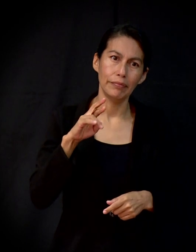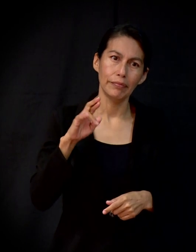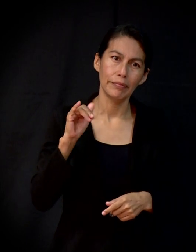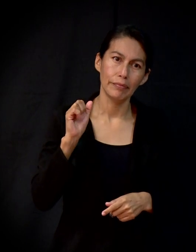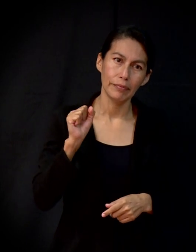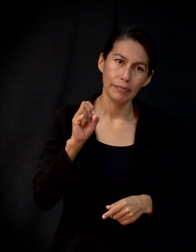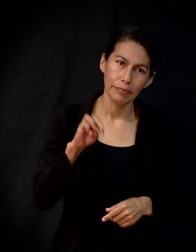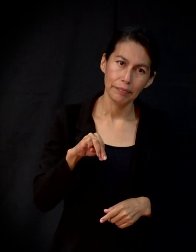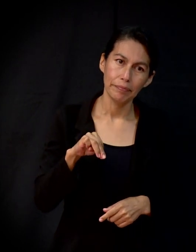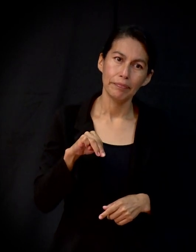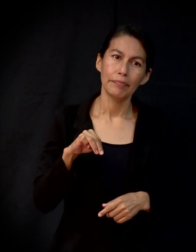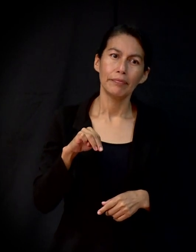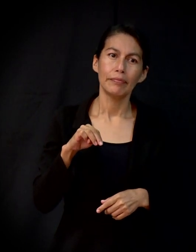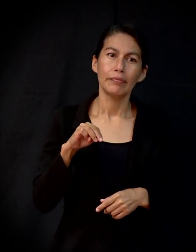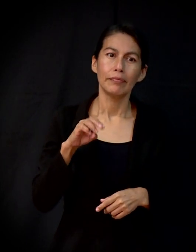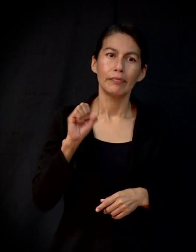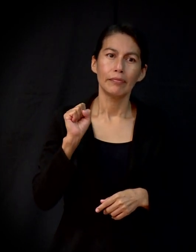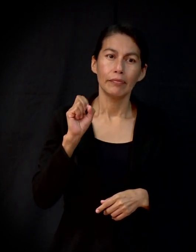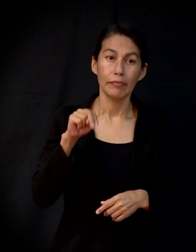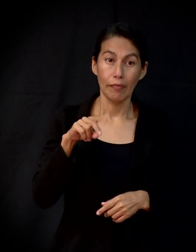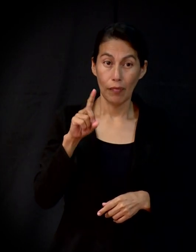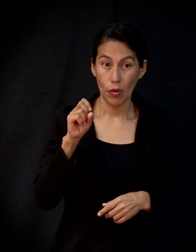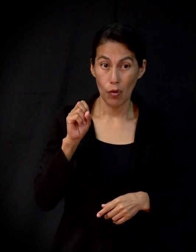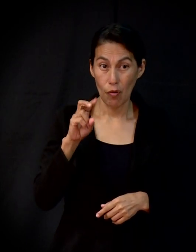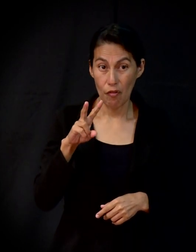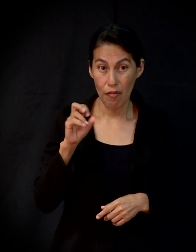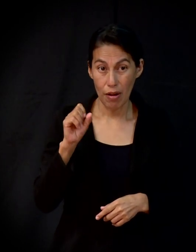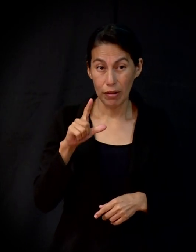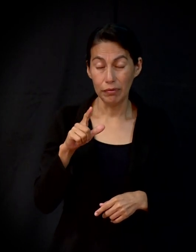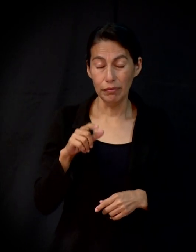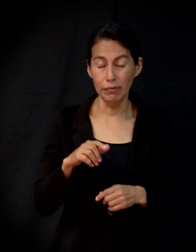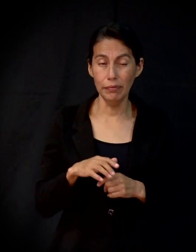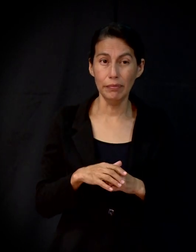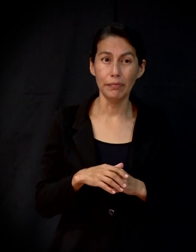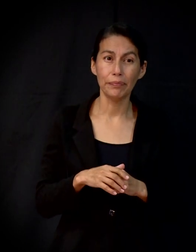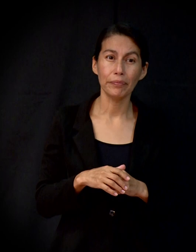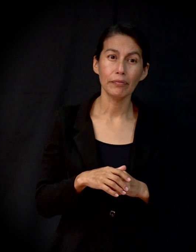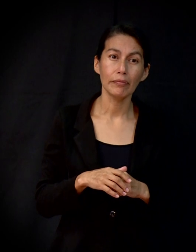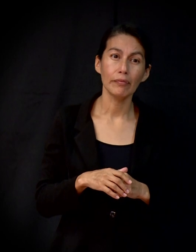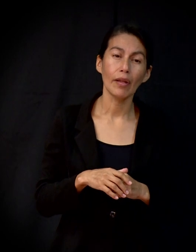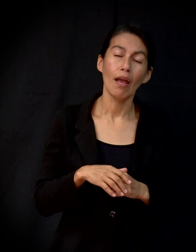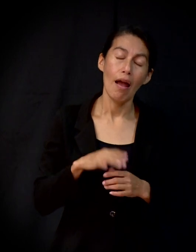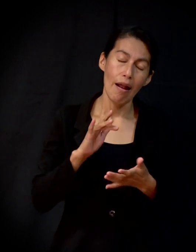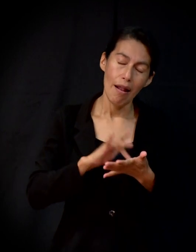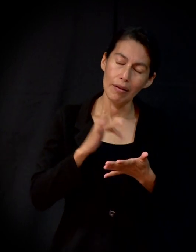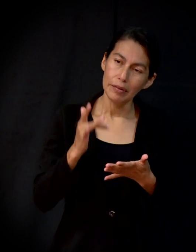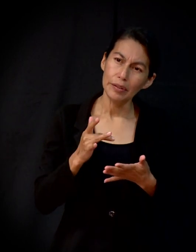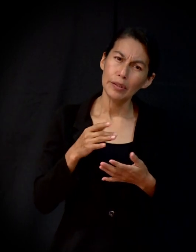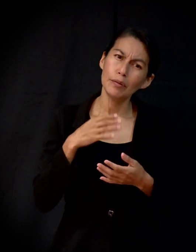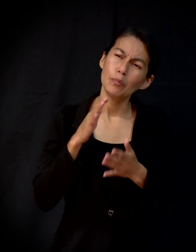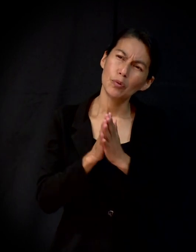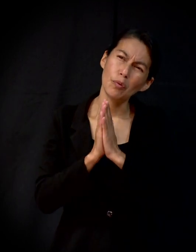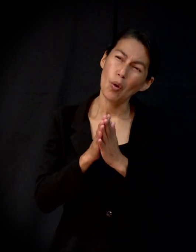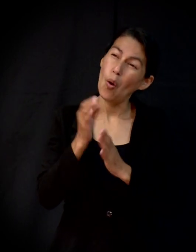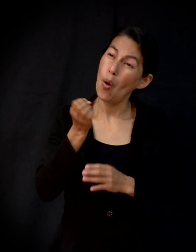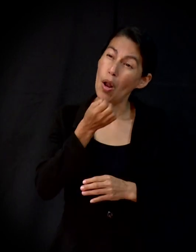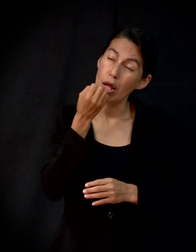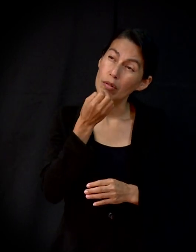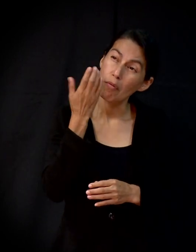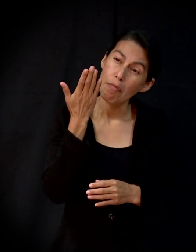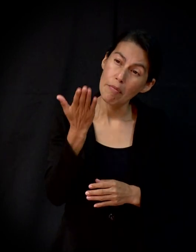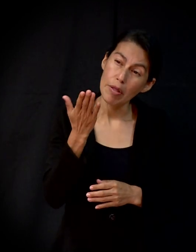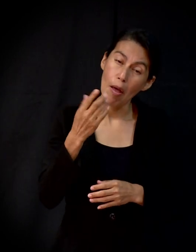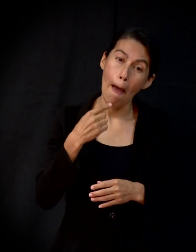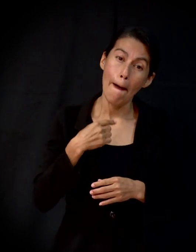mi salud. Estoy muy agradecida con Dios porque se ha manifestado por la recuperación de mi yerno. Así que como